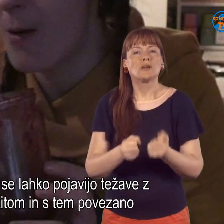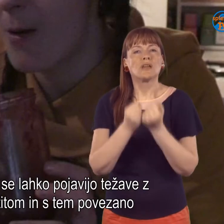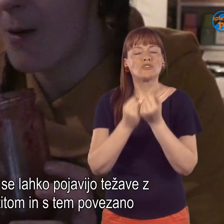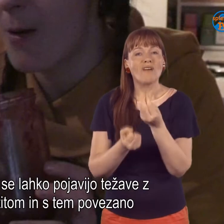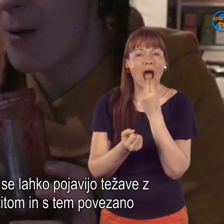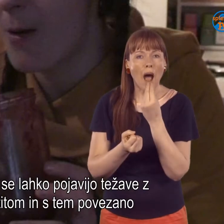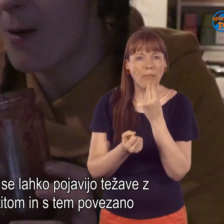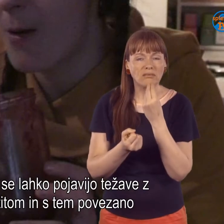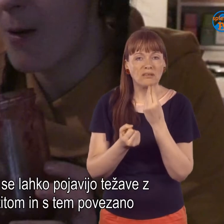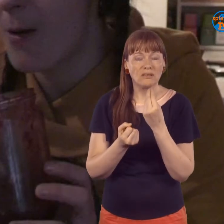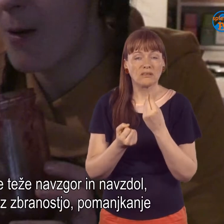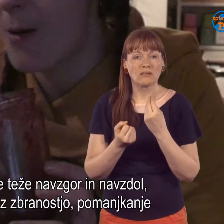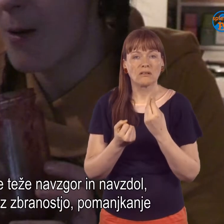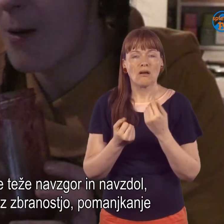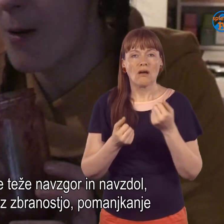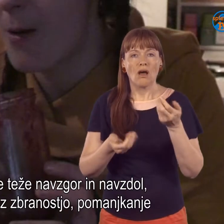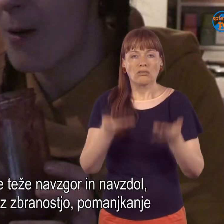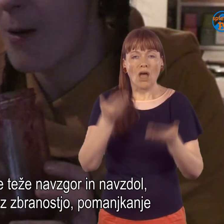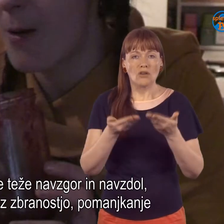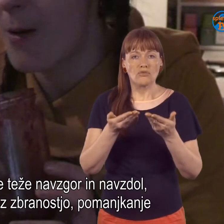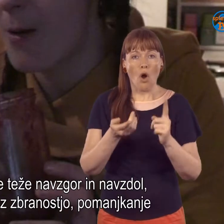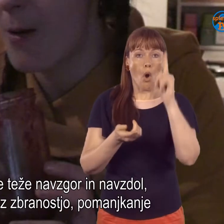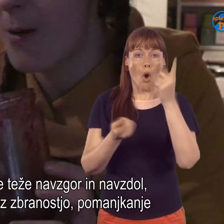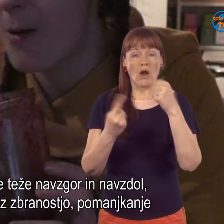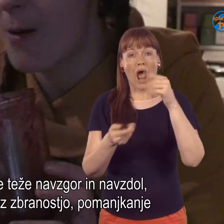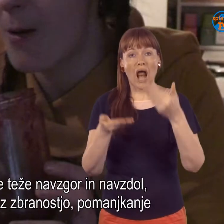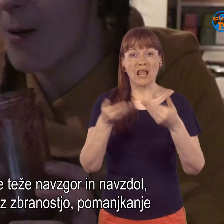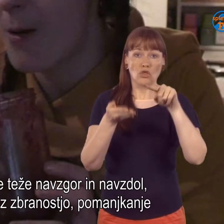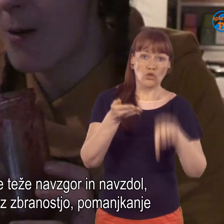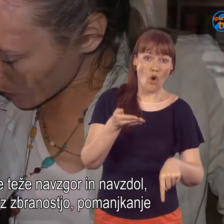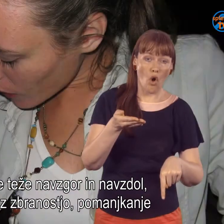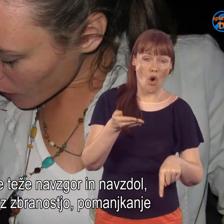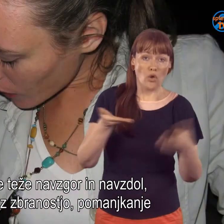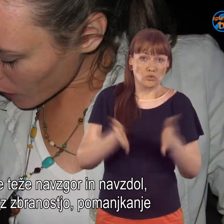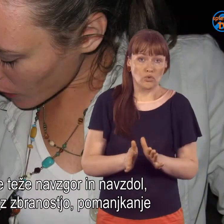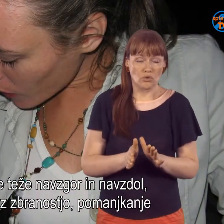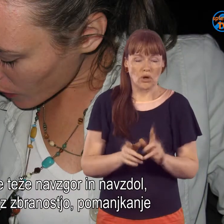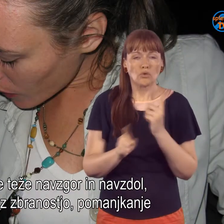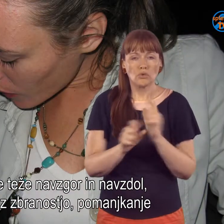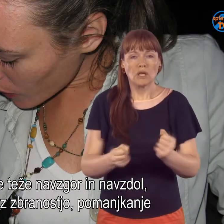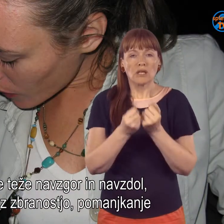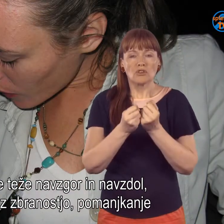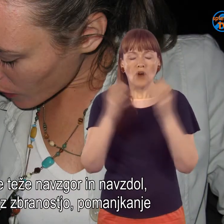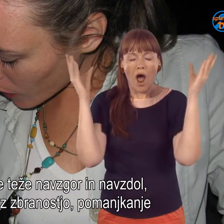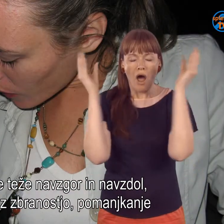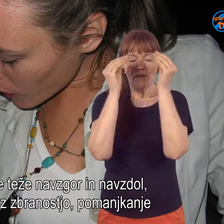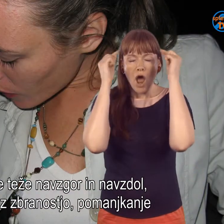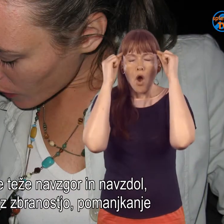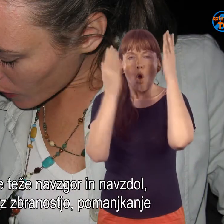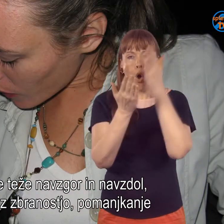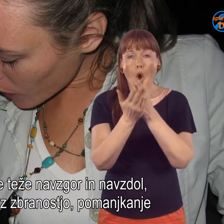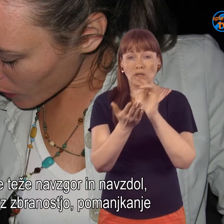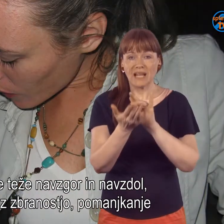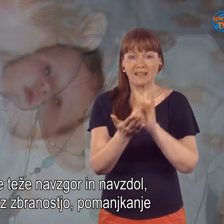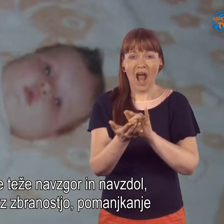z apetitom in s tem povezano nihanje teže navzgor ali pa navzdol. Potem težave s